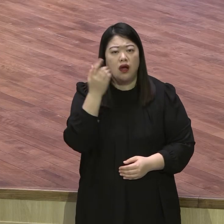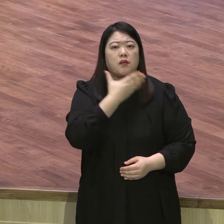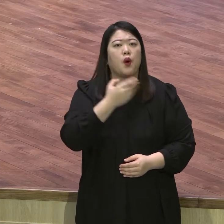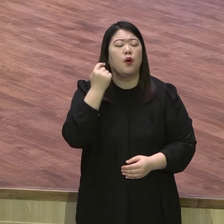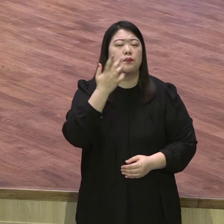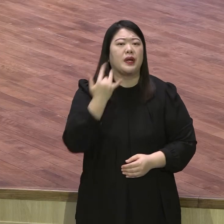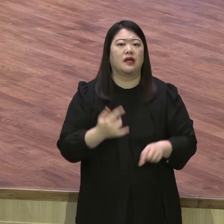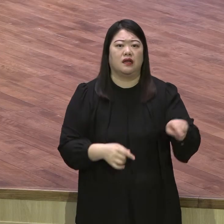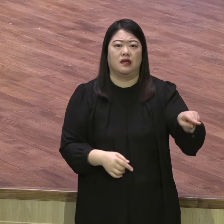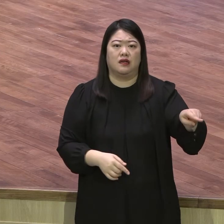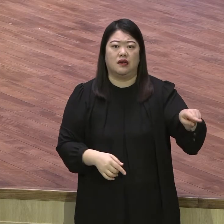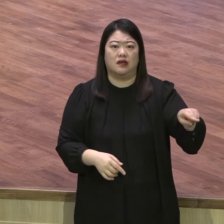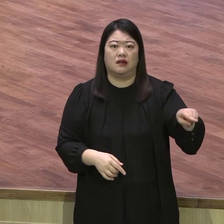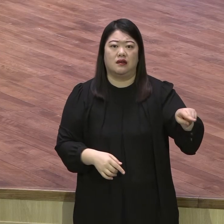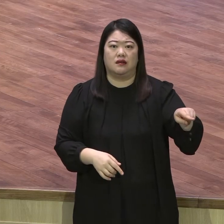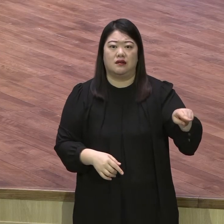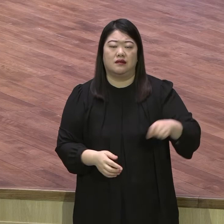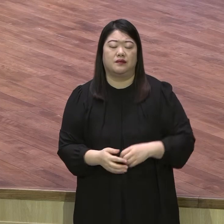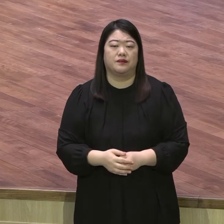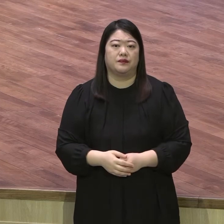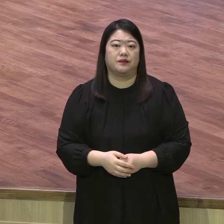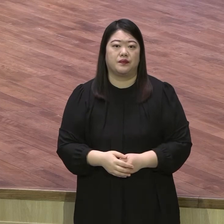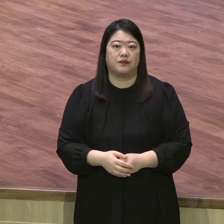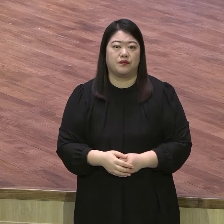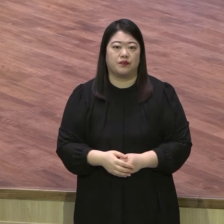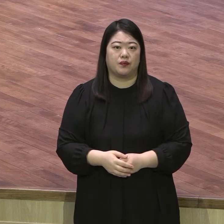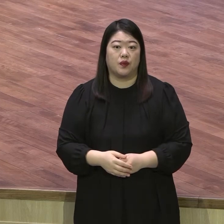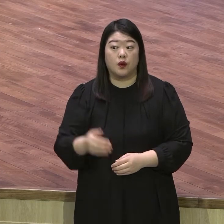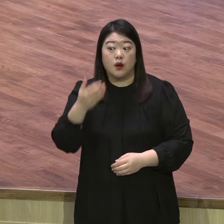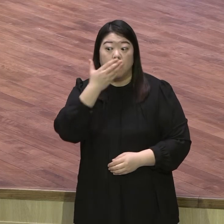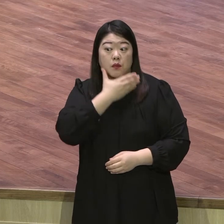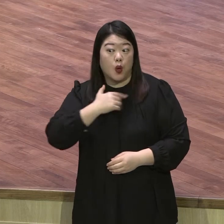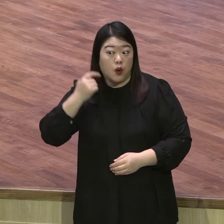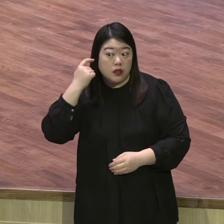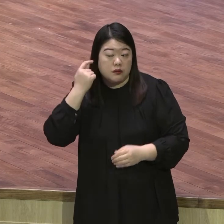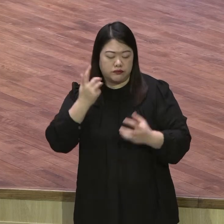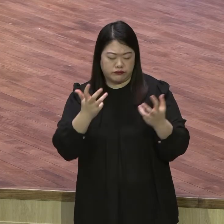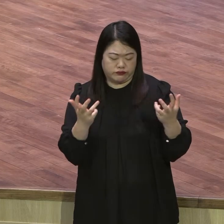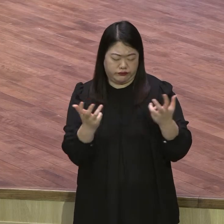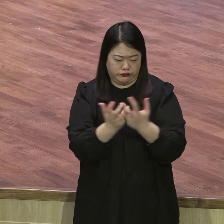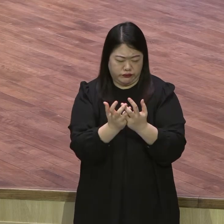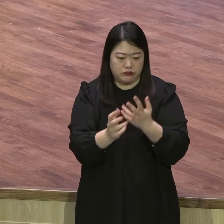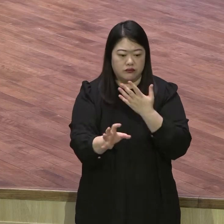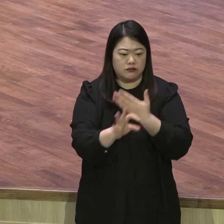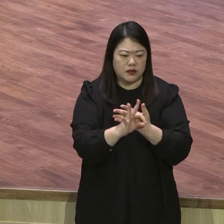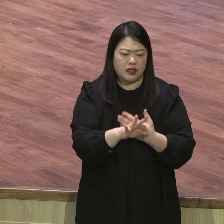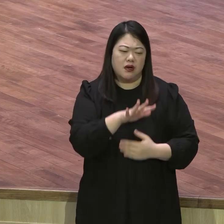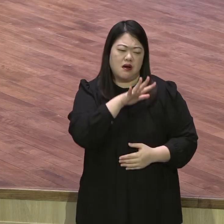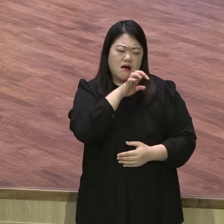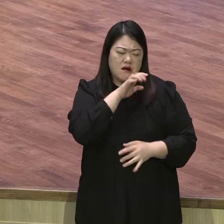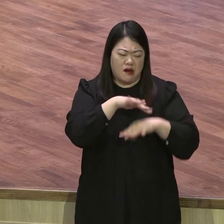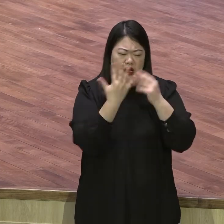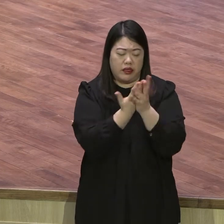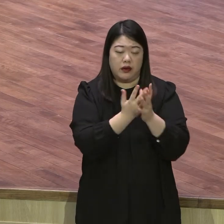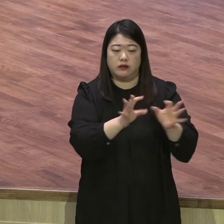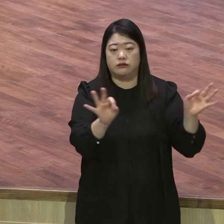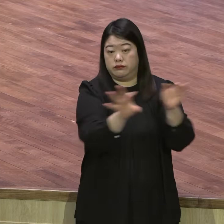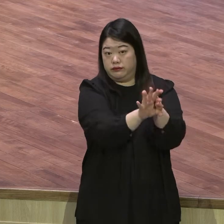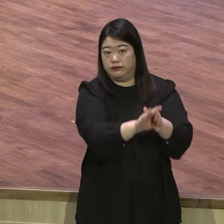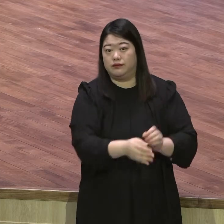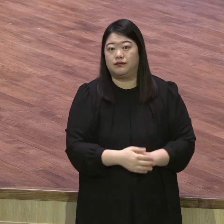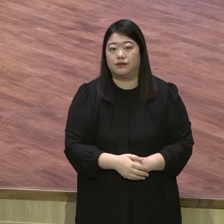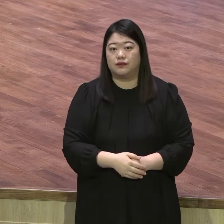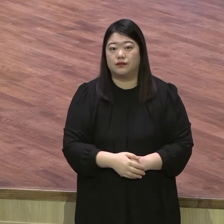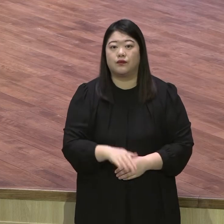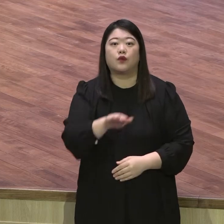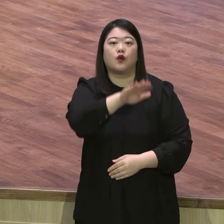없다는 증거예요. 복음이 그 가정을 장악 못했다는 증거예요. 오늘 이후로 이 팔복 속에 모든 가정들이